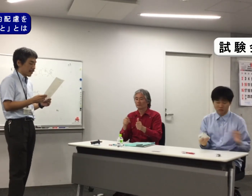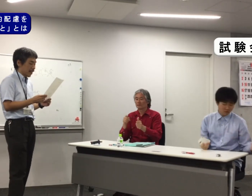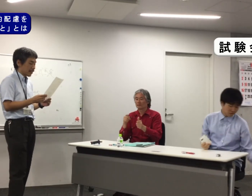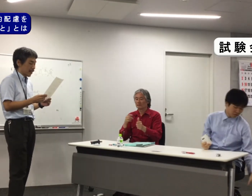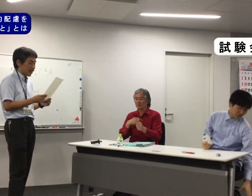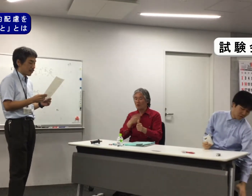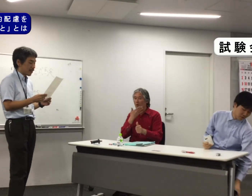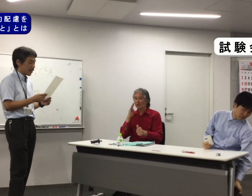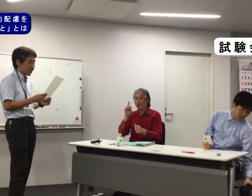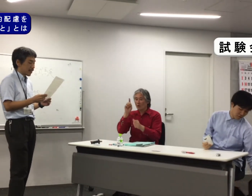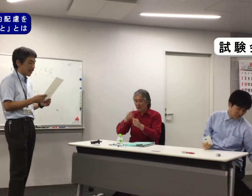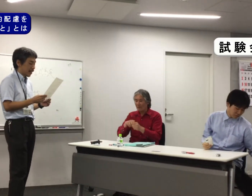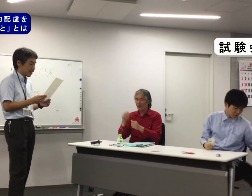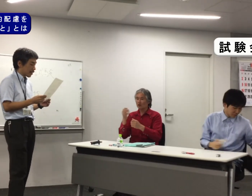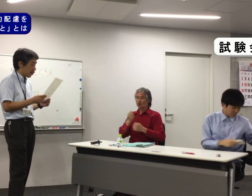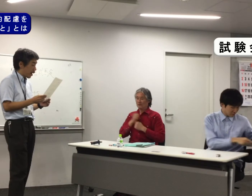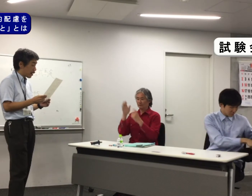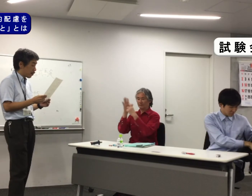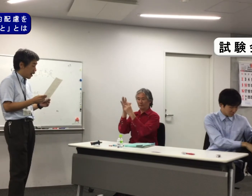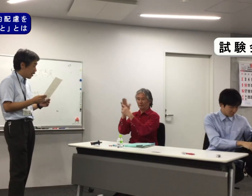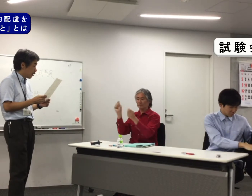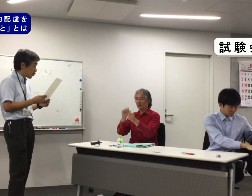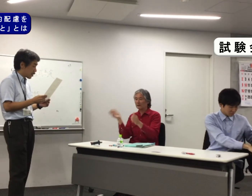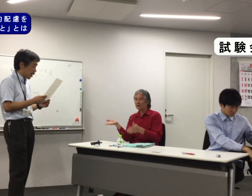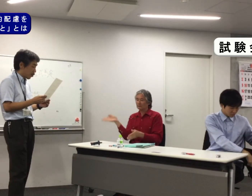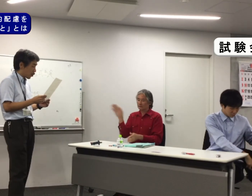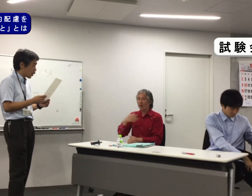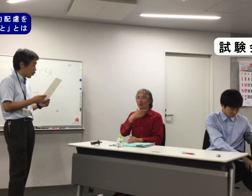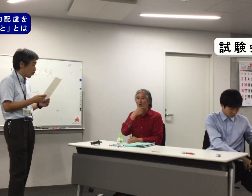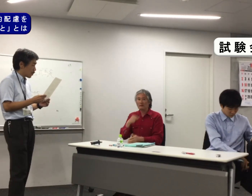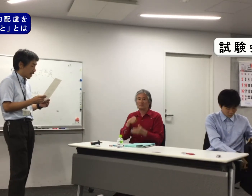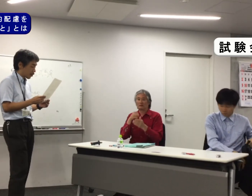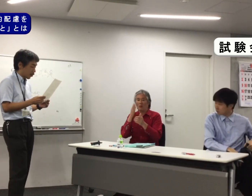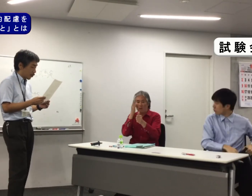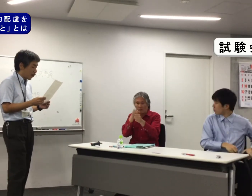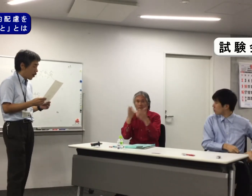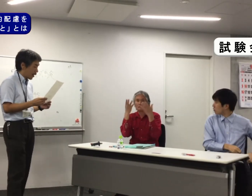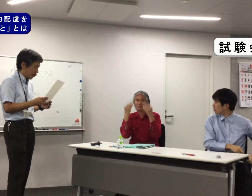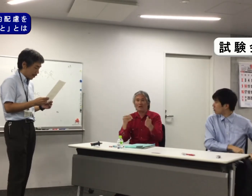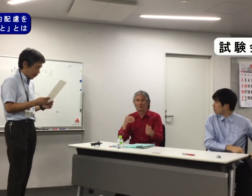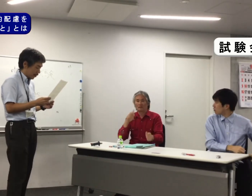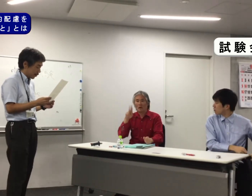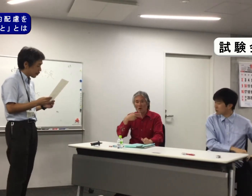たり身につけていたりした場合は不正行為とみなすこともあります